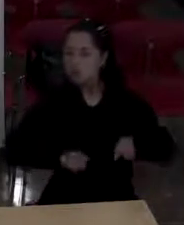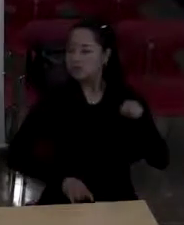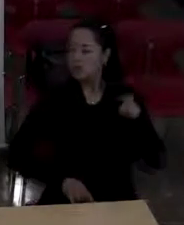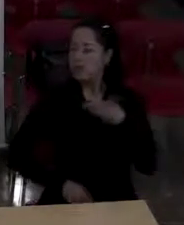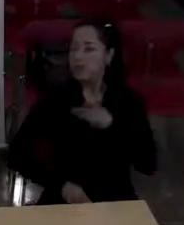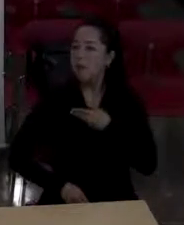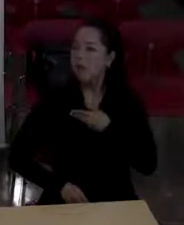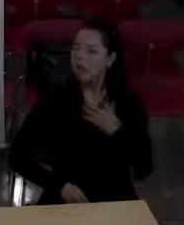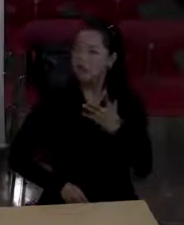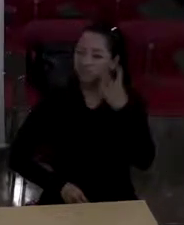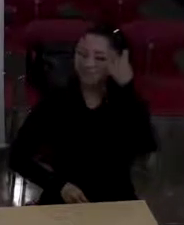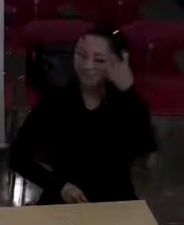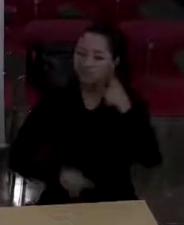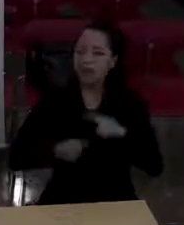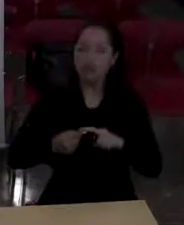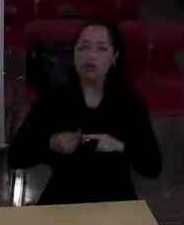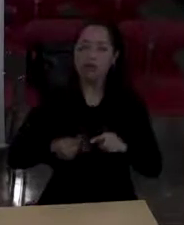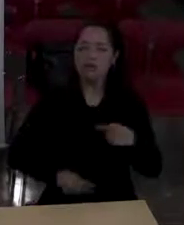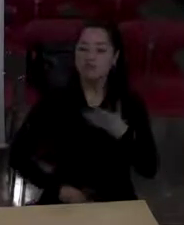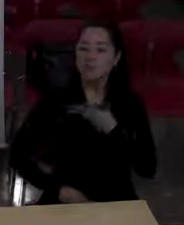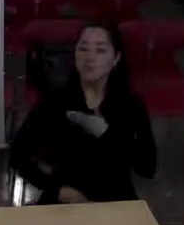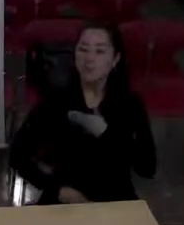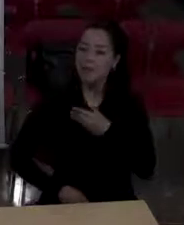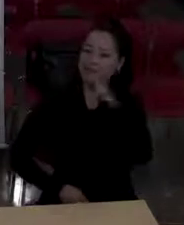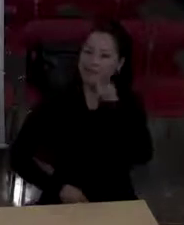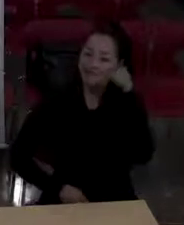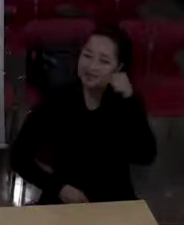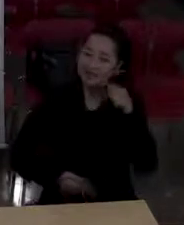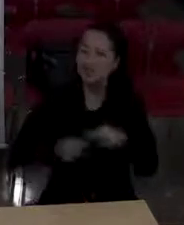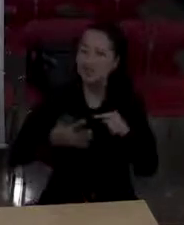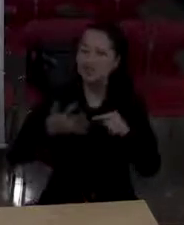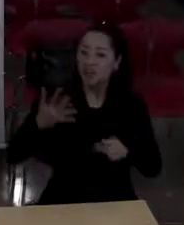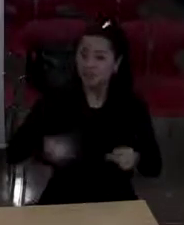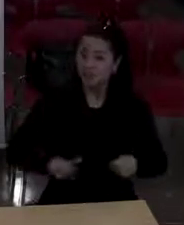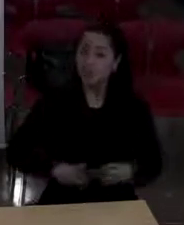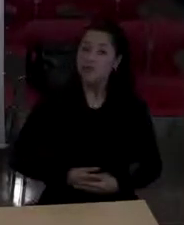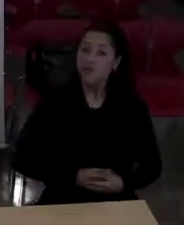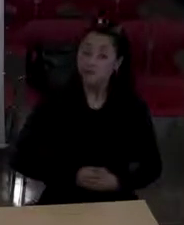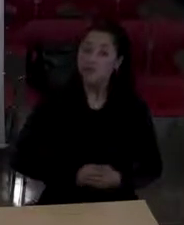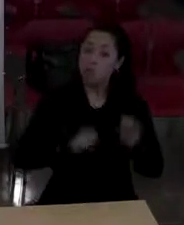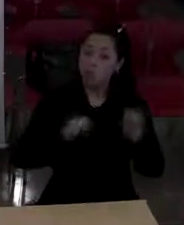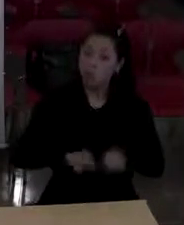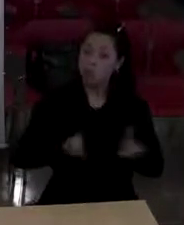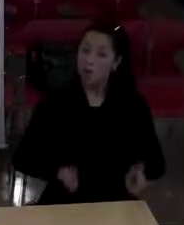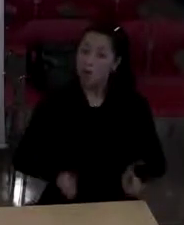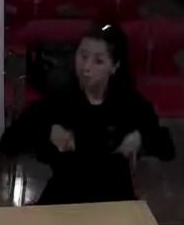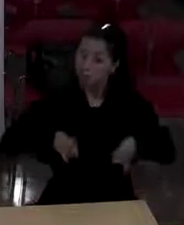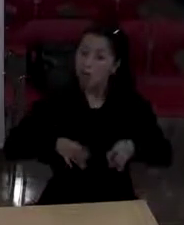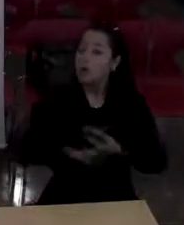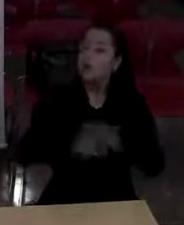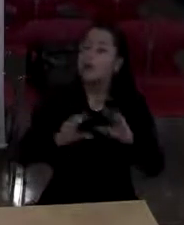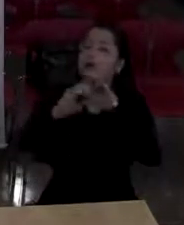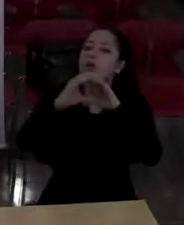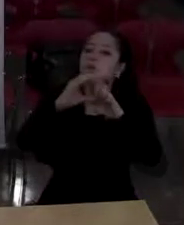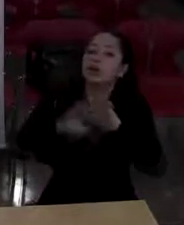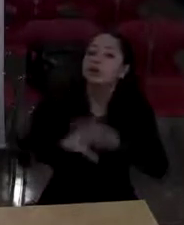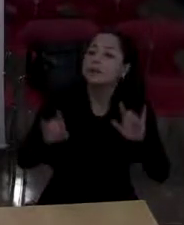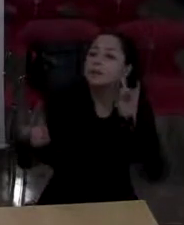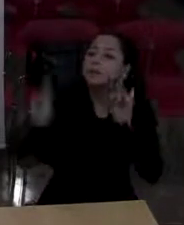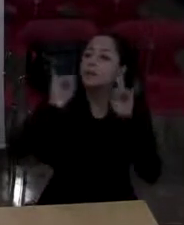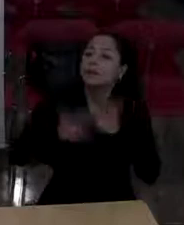procesos de comunicación. Recordemos que en los procesos de comunicación no solamente es la parte auditiva, sino que vamos a potenciar todos